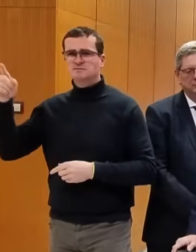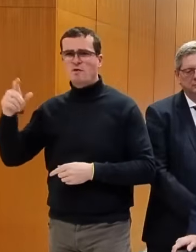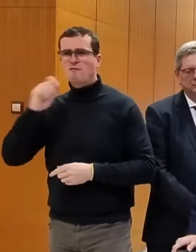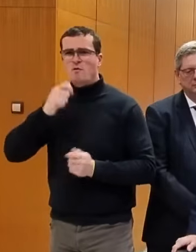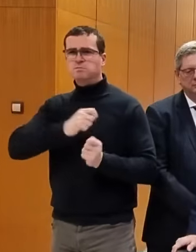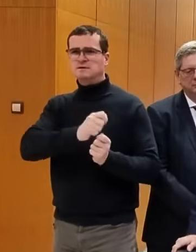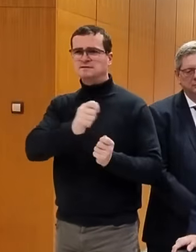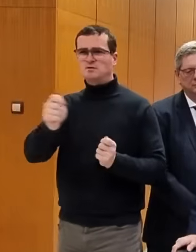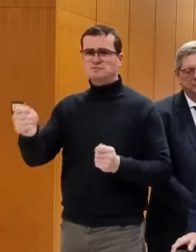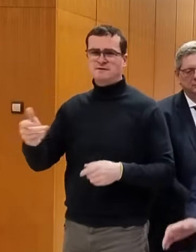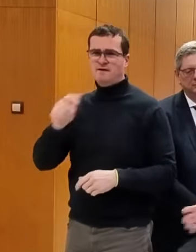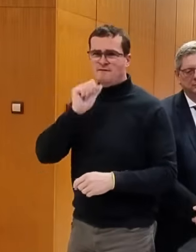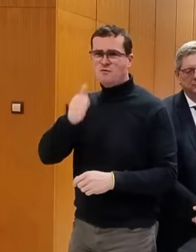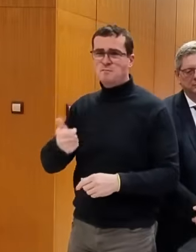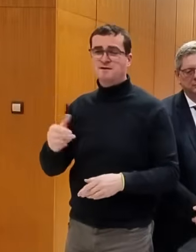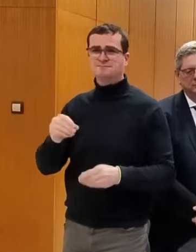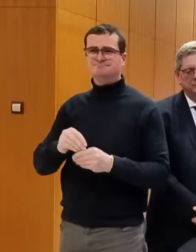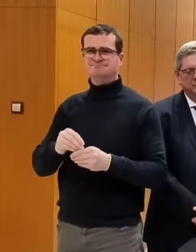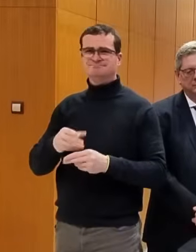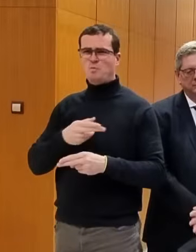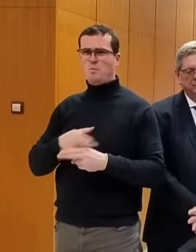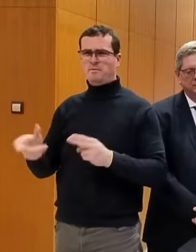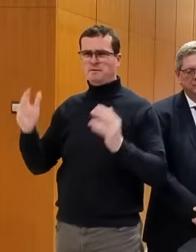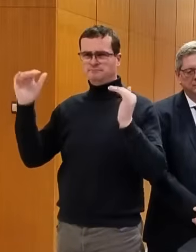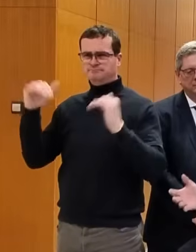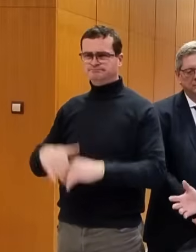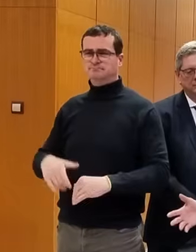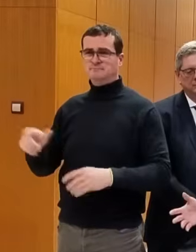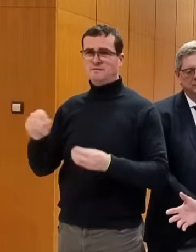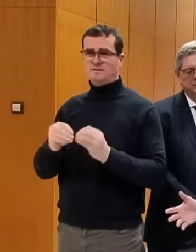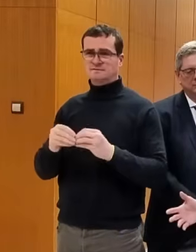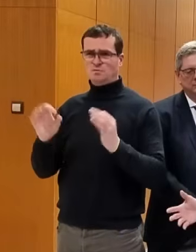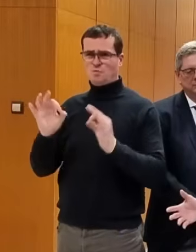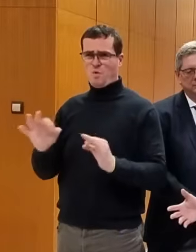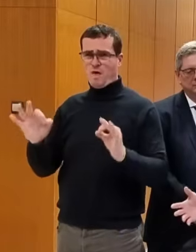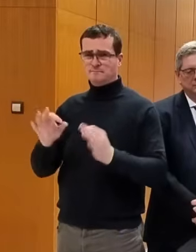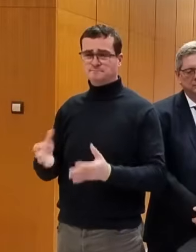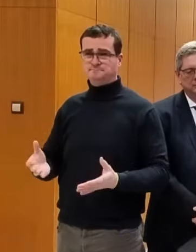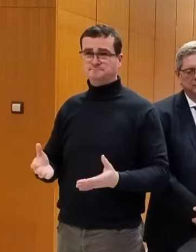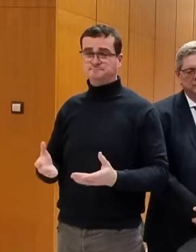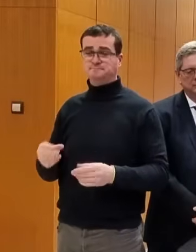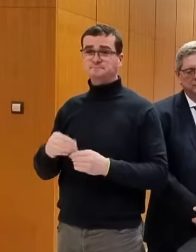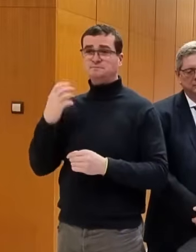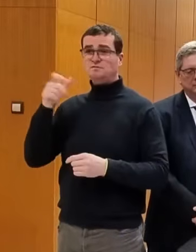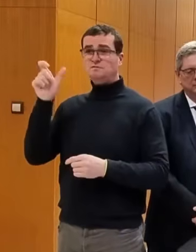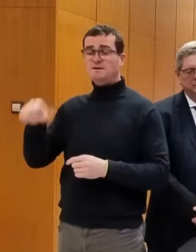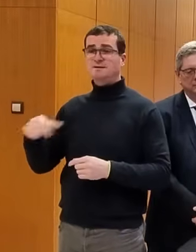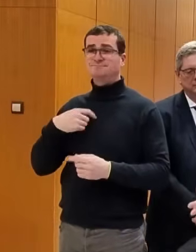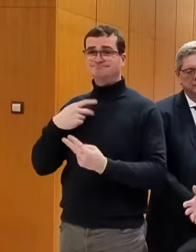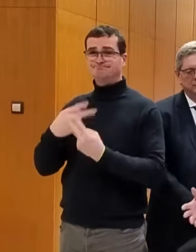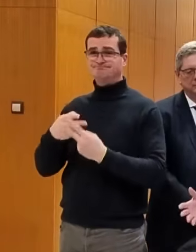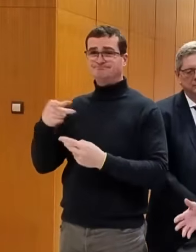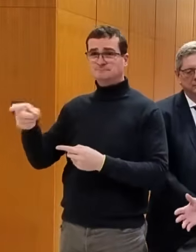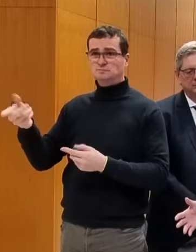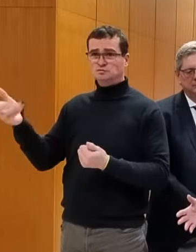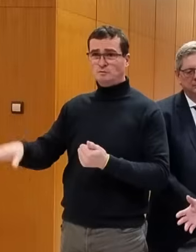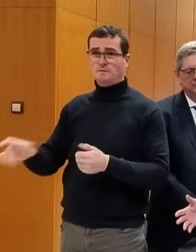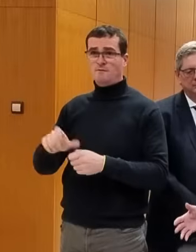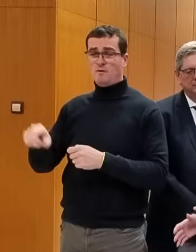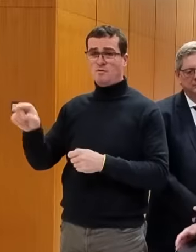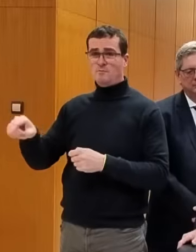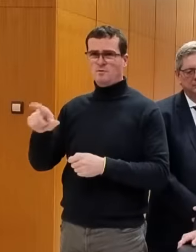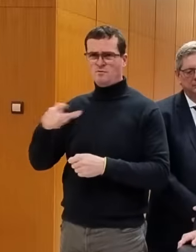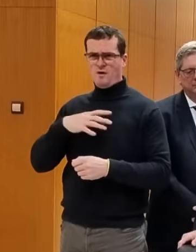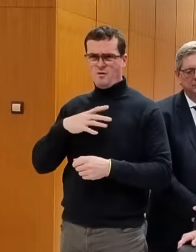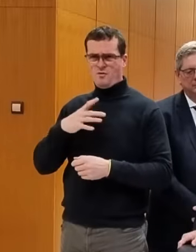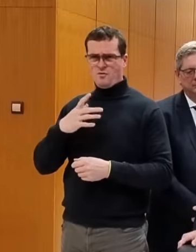neboli rozdávané tým pádom, čím úplne sa deklasovala celá kauza, v ktorej vlastne je nula. Ale človek, ktorý bol vzatý do väzby, v tej väzbe zomrel kvôli tomu. Vám